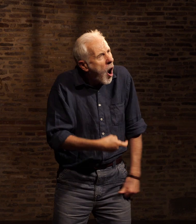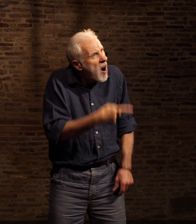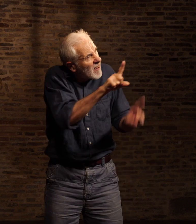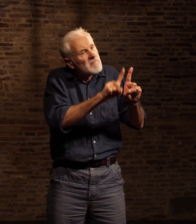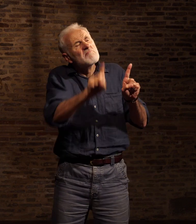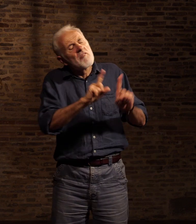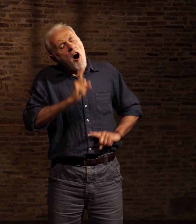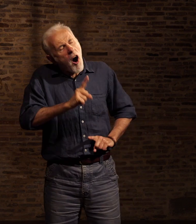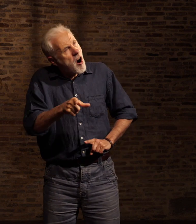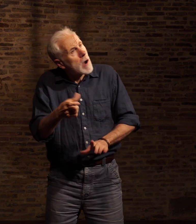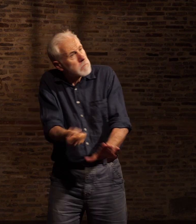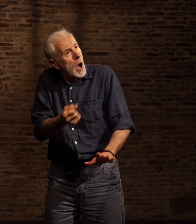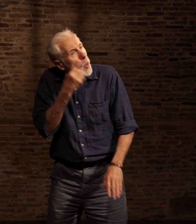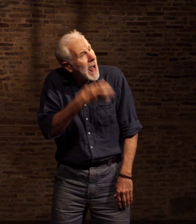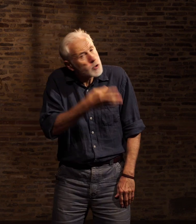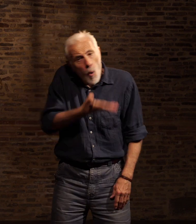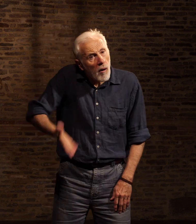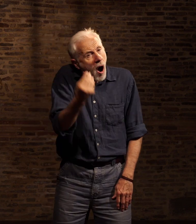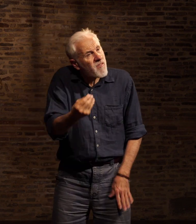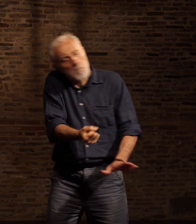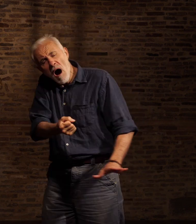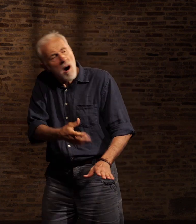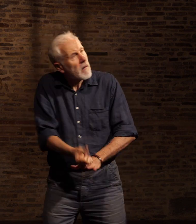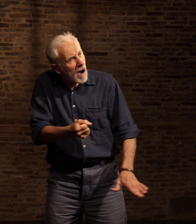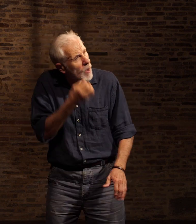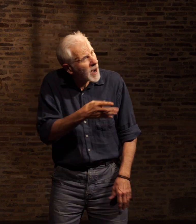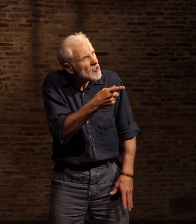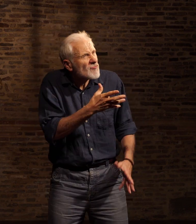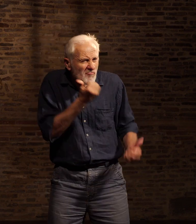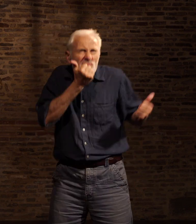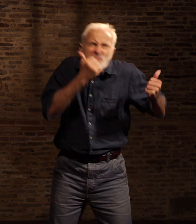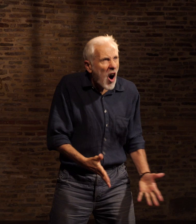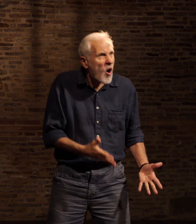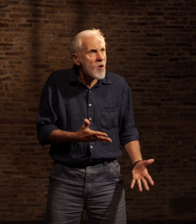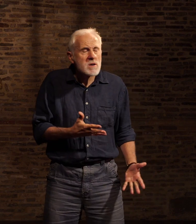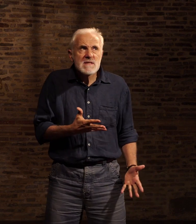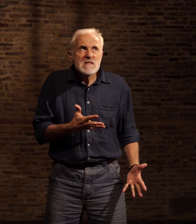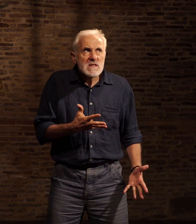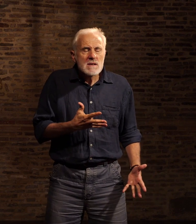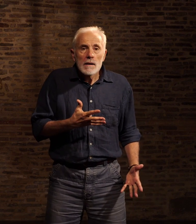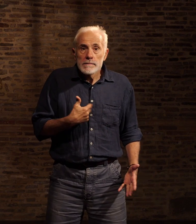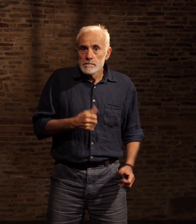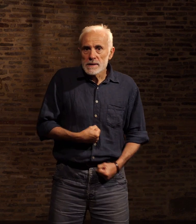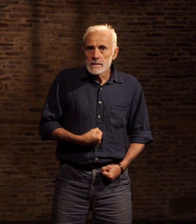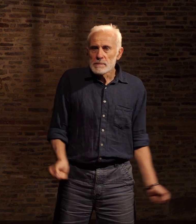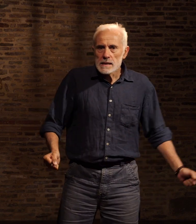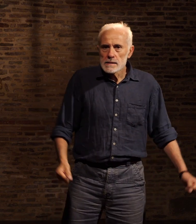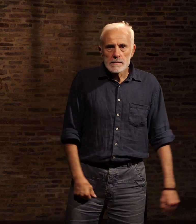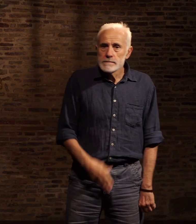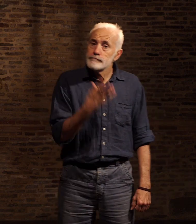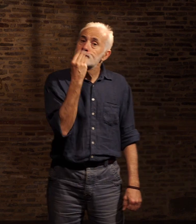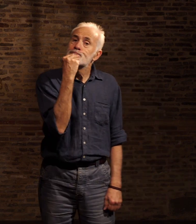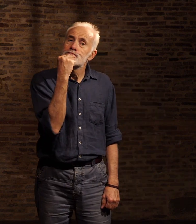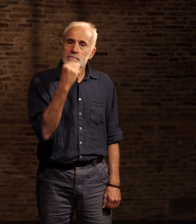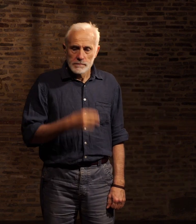gosses tous les jours si seulement je pouvais parler je leur ai traité de tous les noms c'est onfray je n'ai rien dit